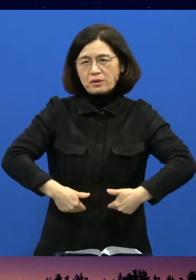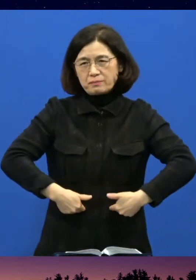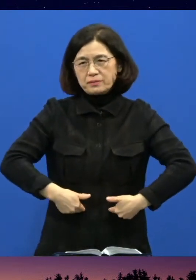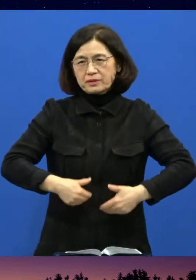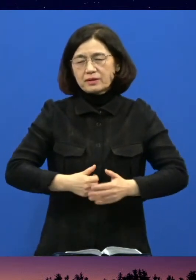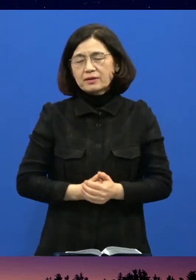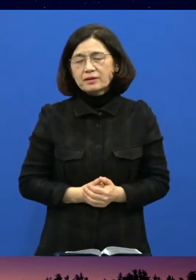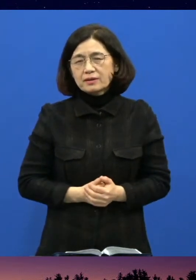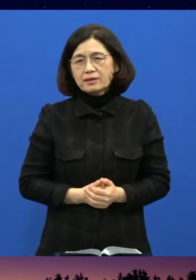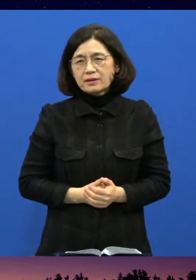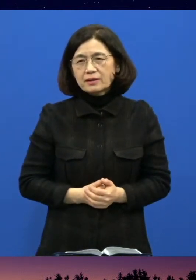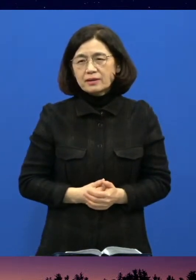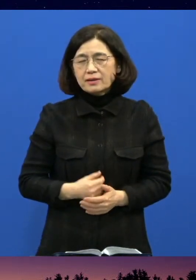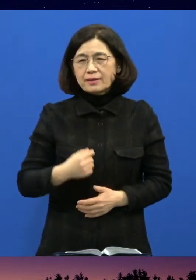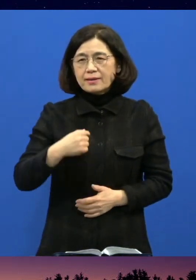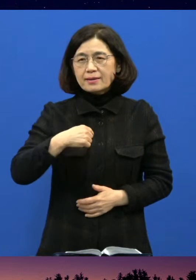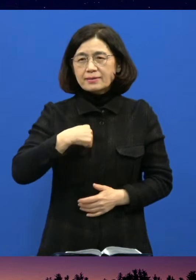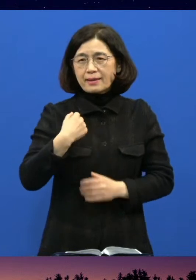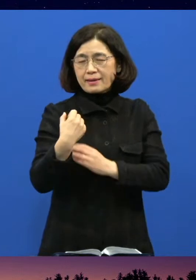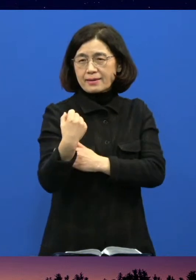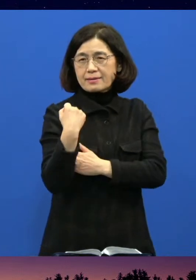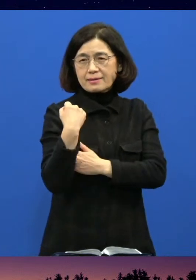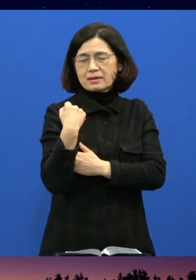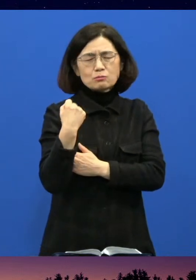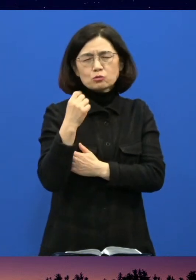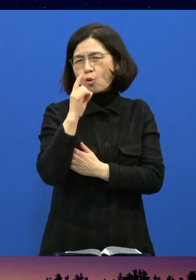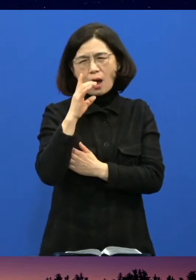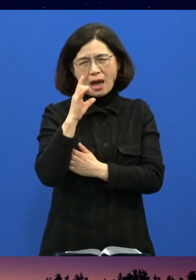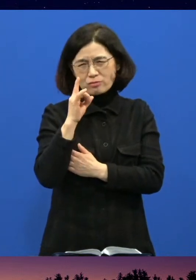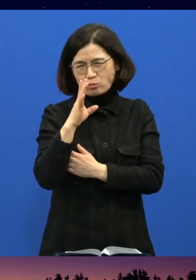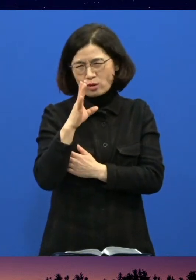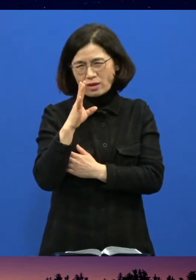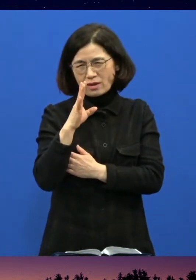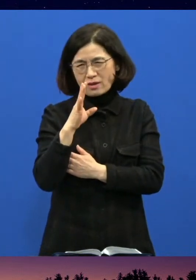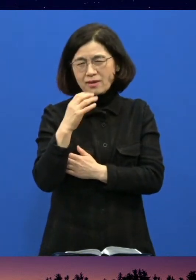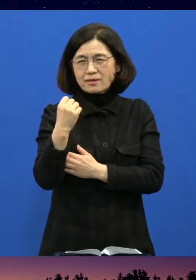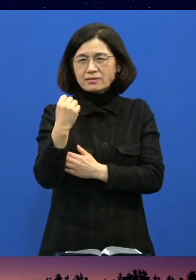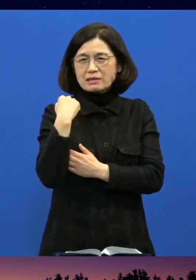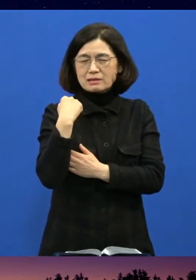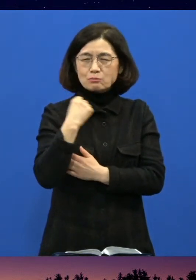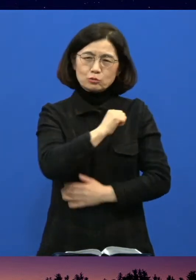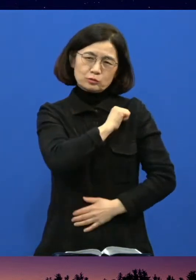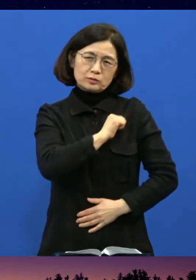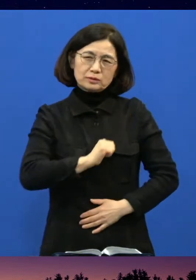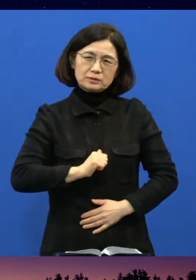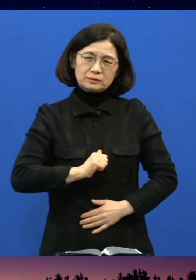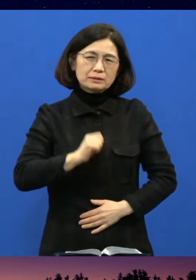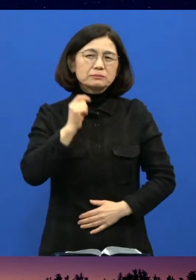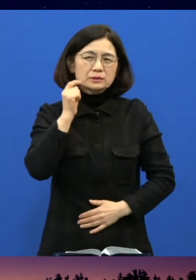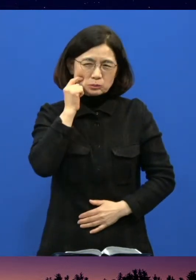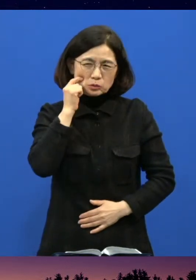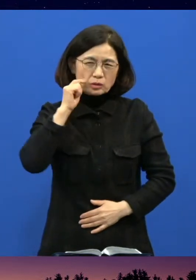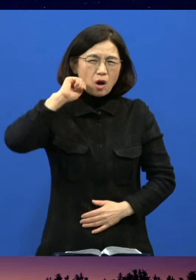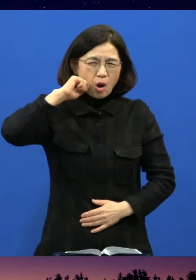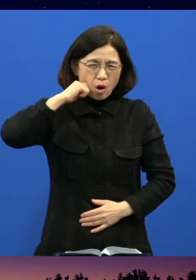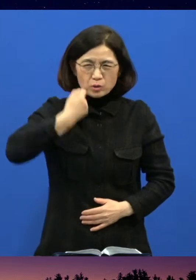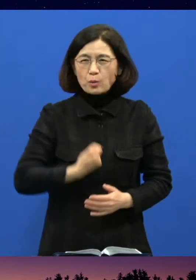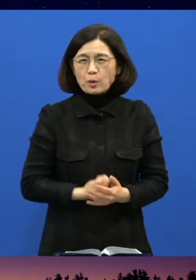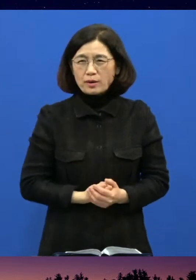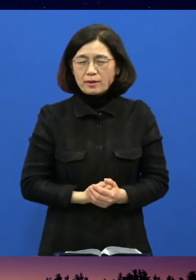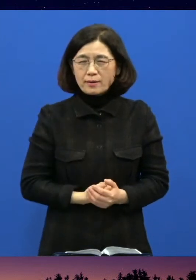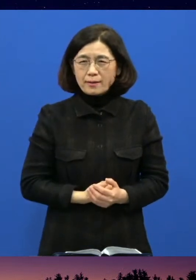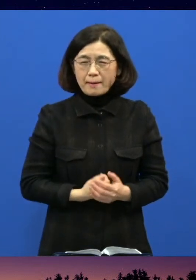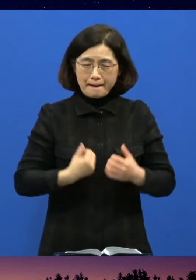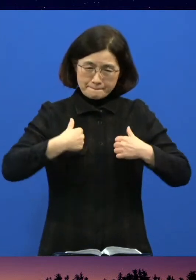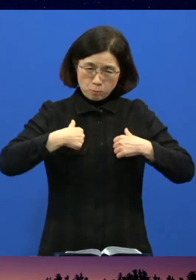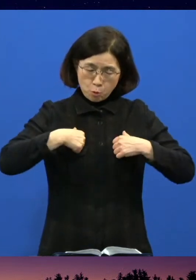그래서 이것은 자기 의지력에서만 나온 인내가 아니에요. 그건 오래 못 가요.